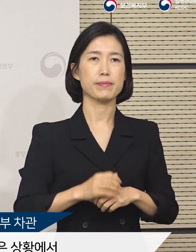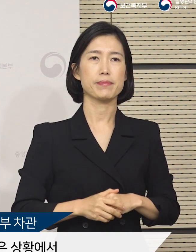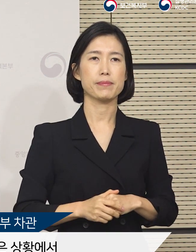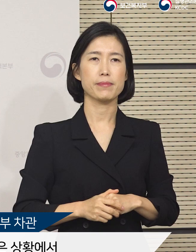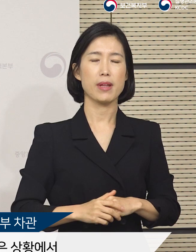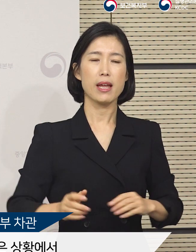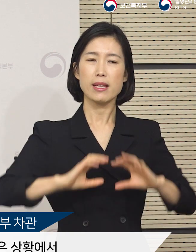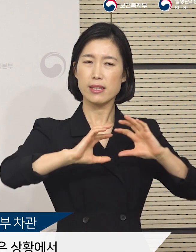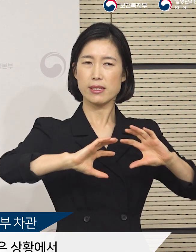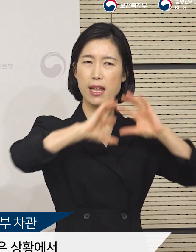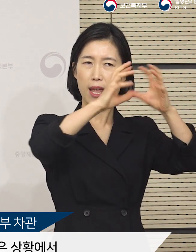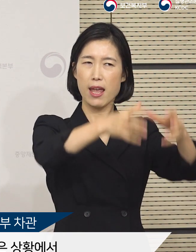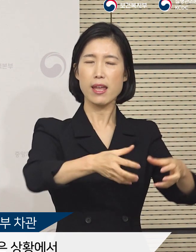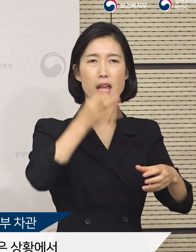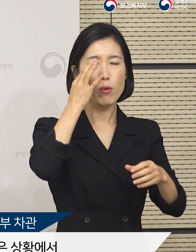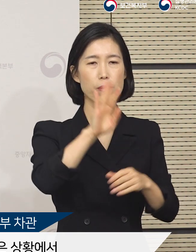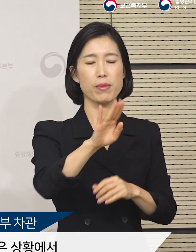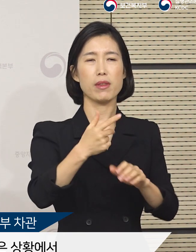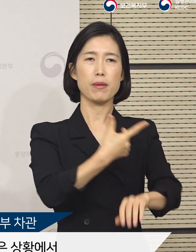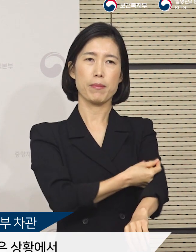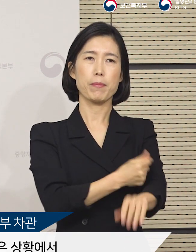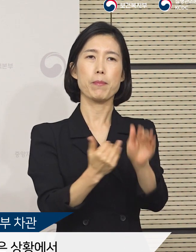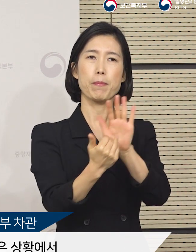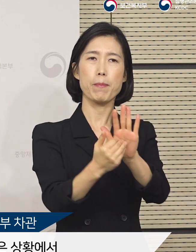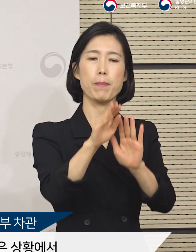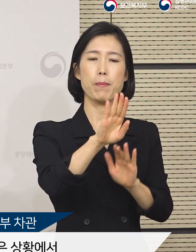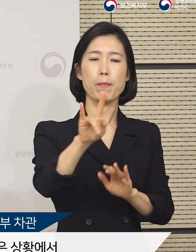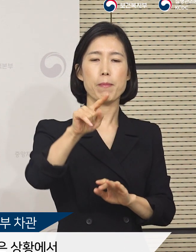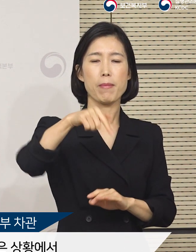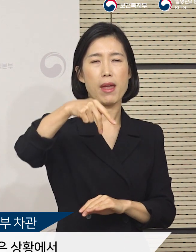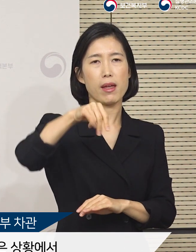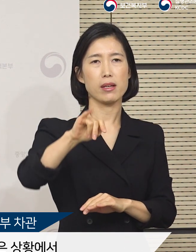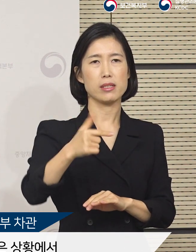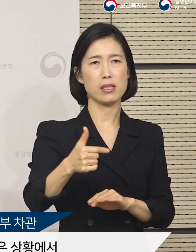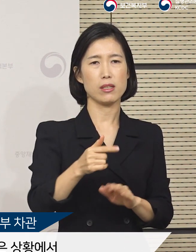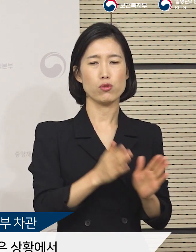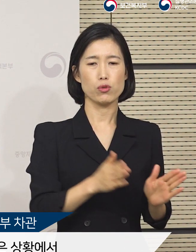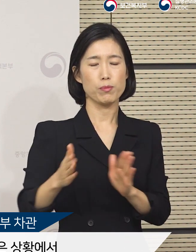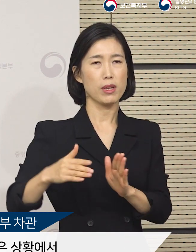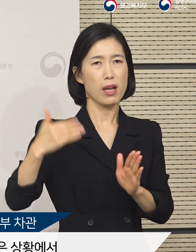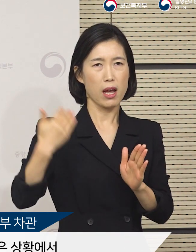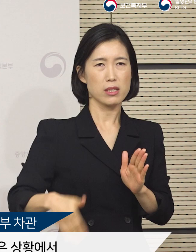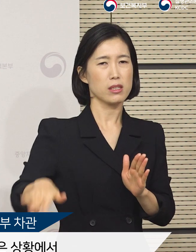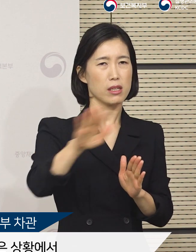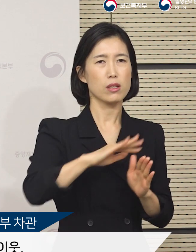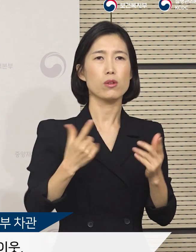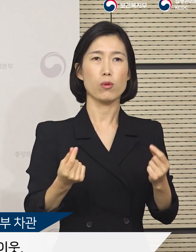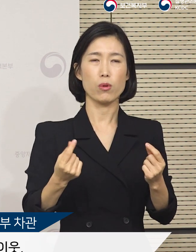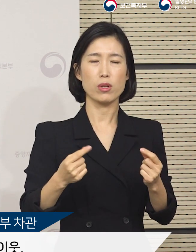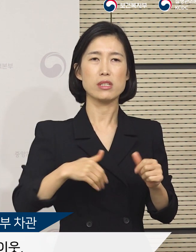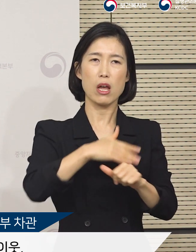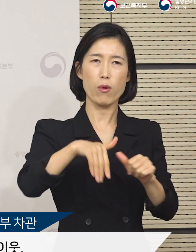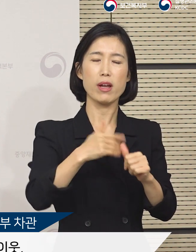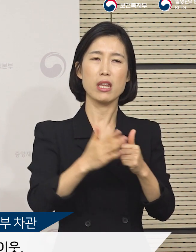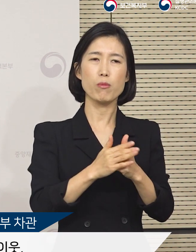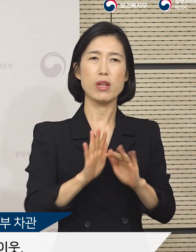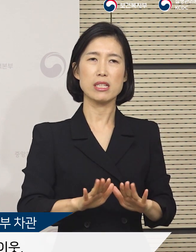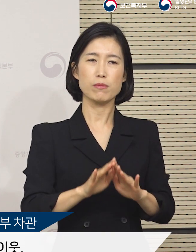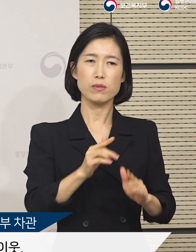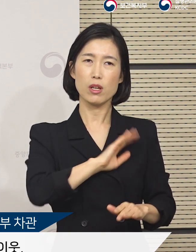전 세계적으로 백신과 치료제가 아직 준비되어 있지 않은 상황에서 사회적